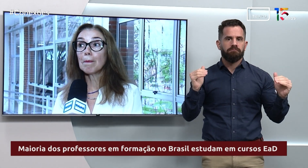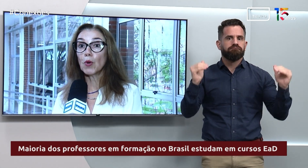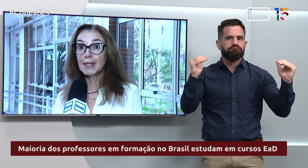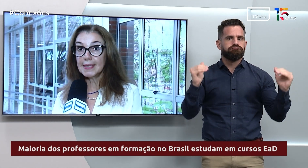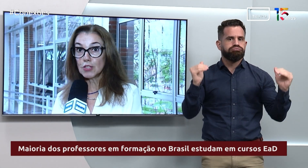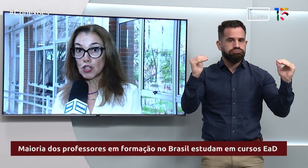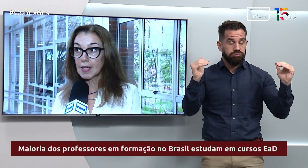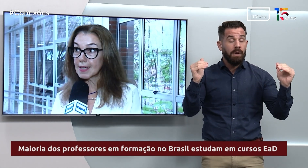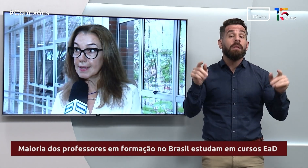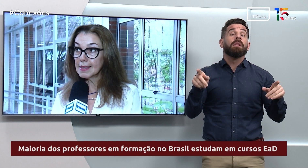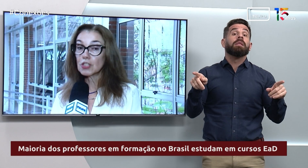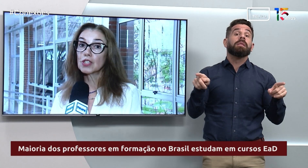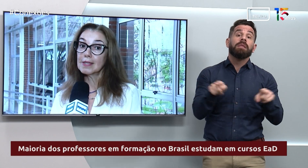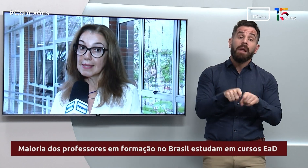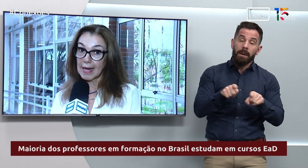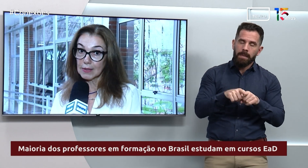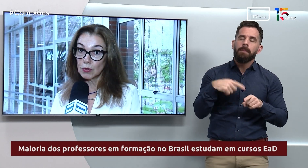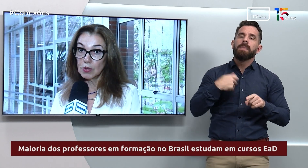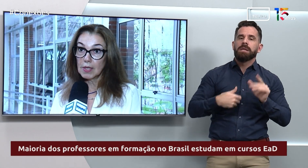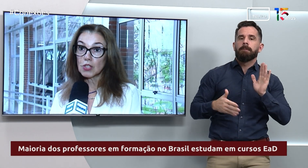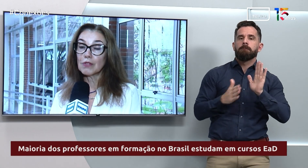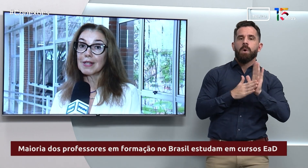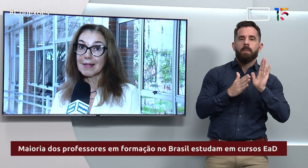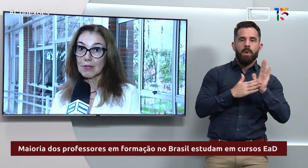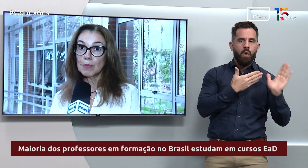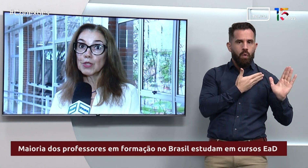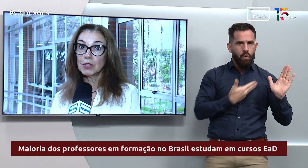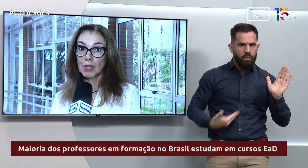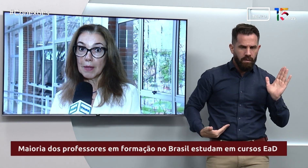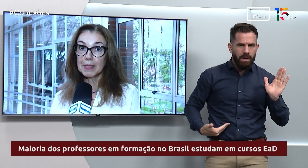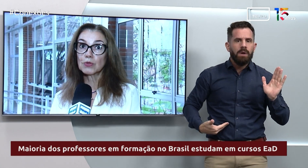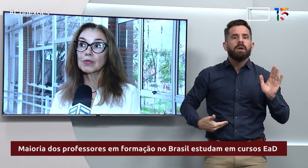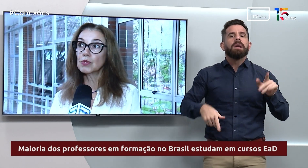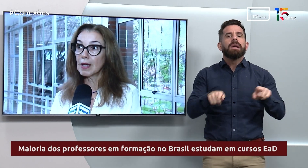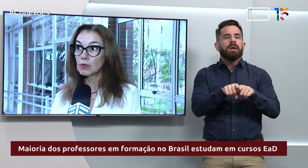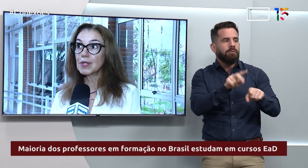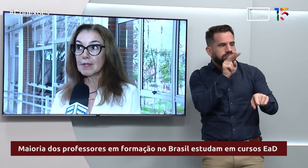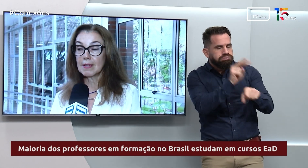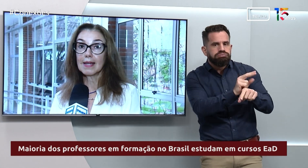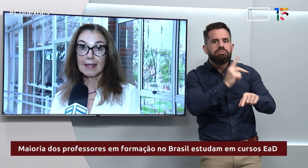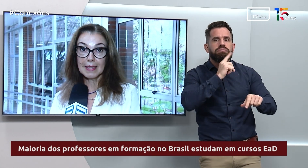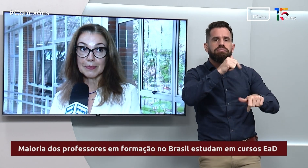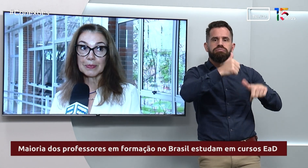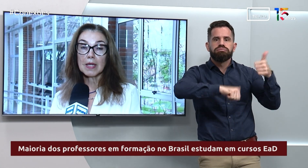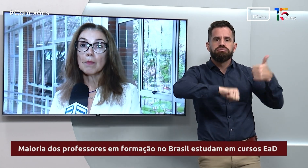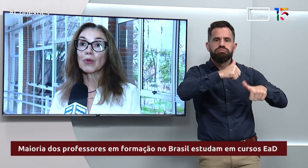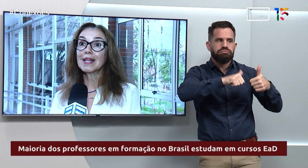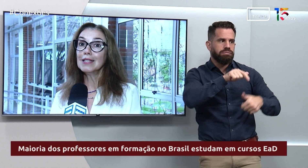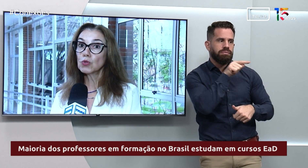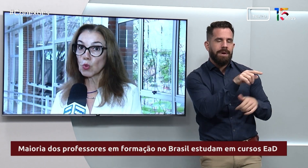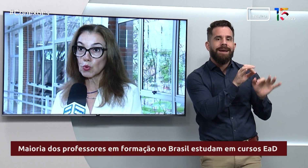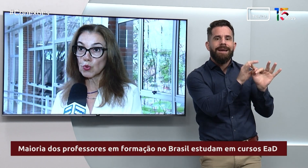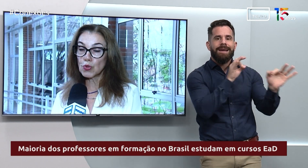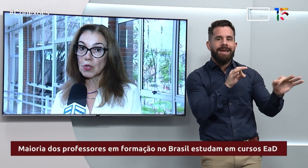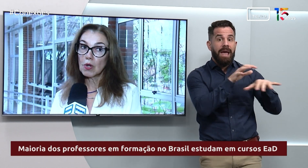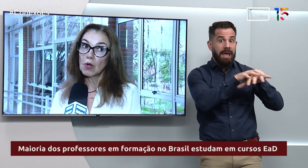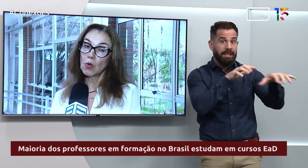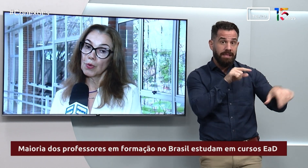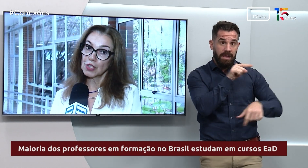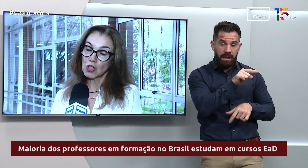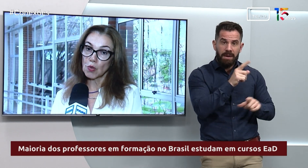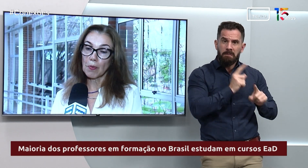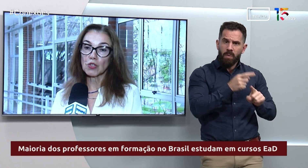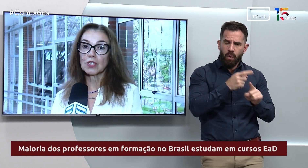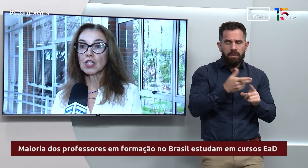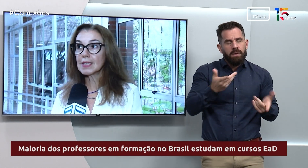de uma política de Estado de avaliação e monitoramento do ensino em AD. Porque nem todos, ou